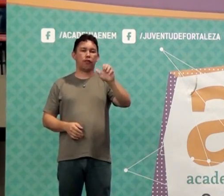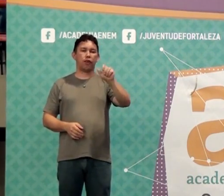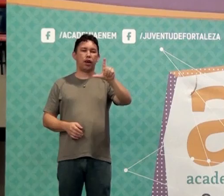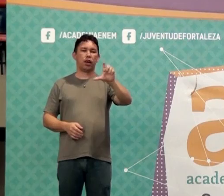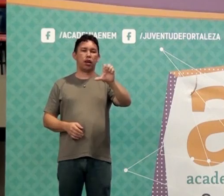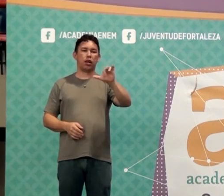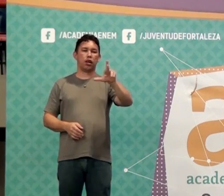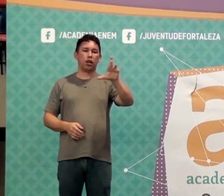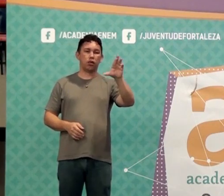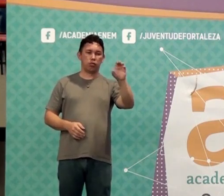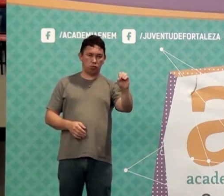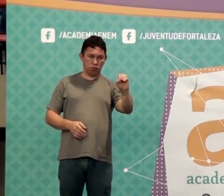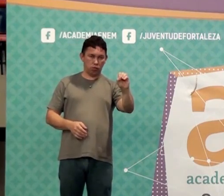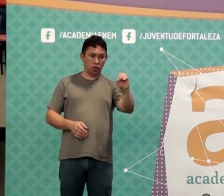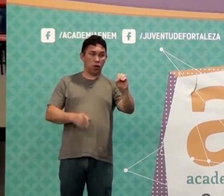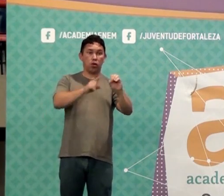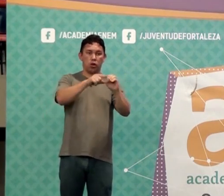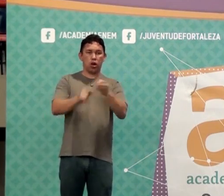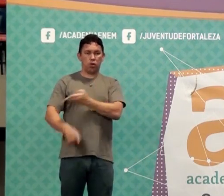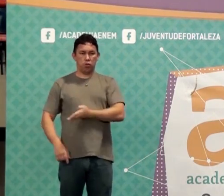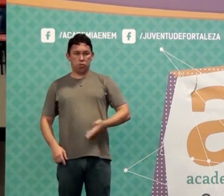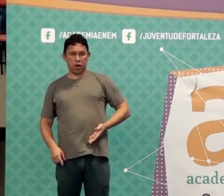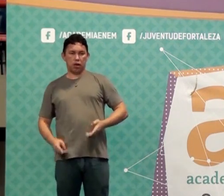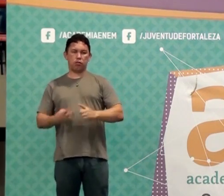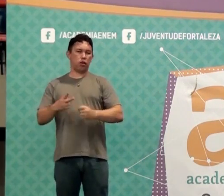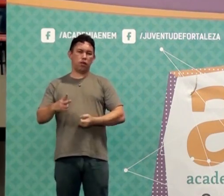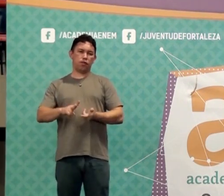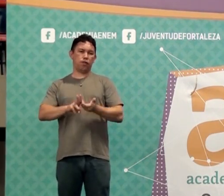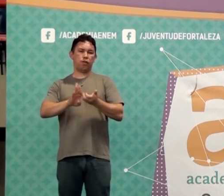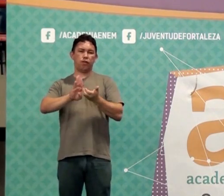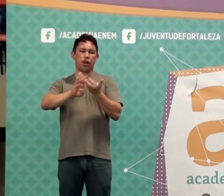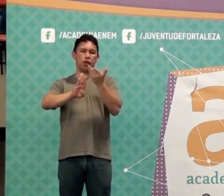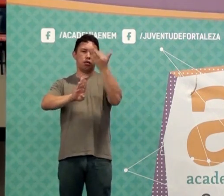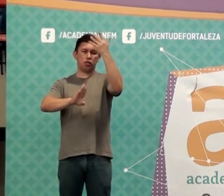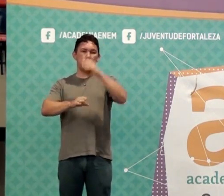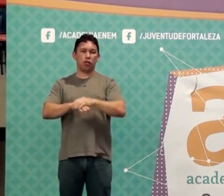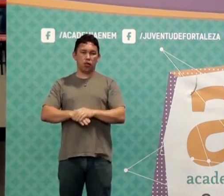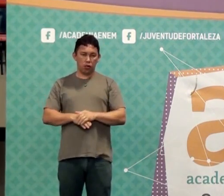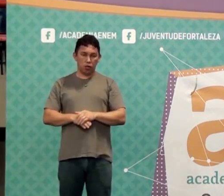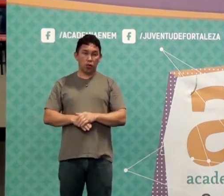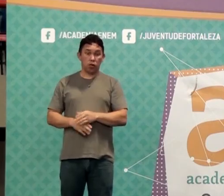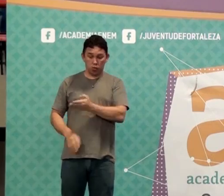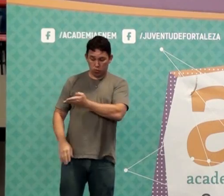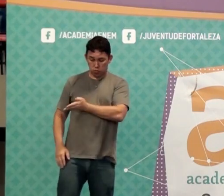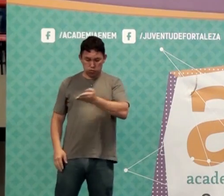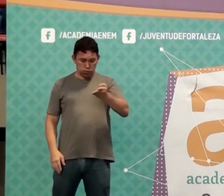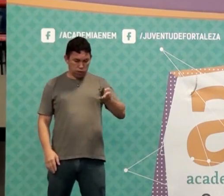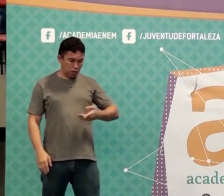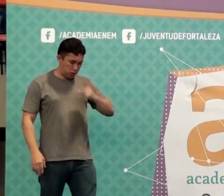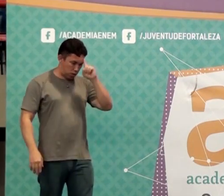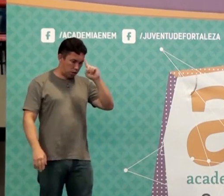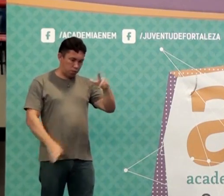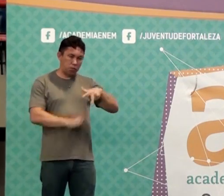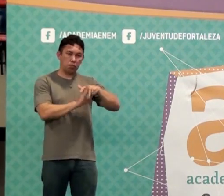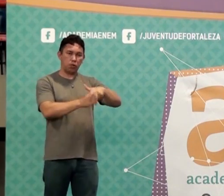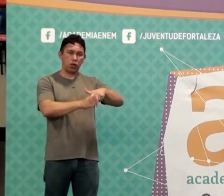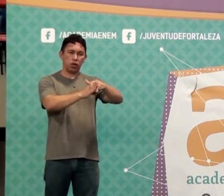tiotinho, que ele não tem nada praticamente. Ele tem arma e um